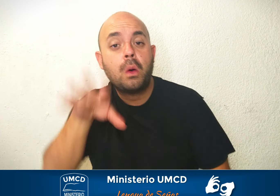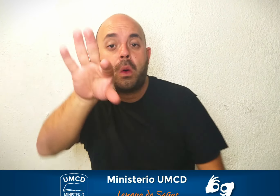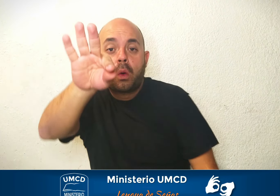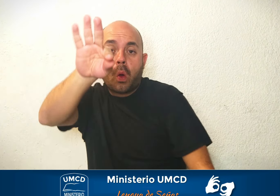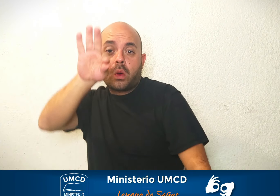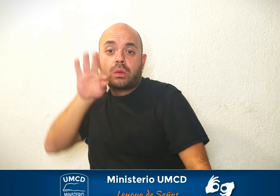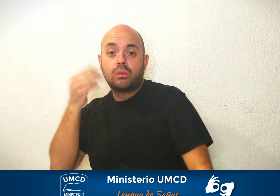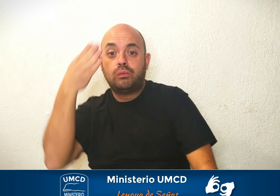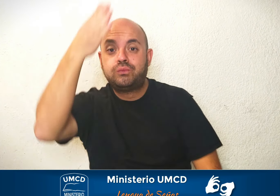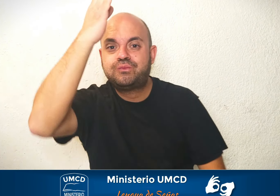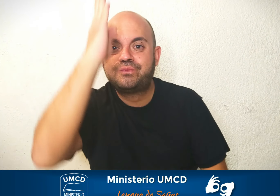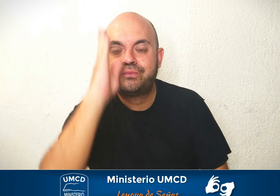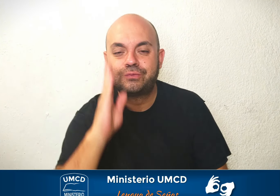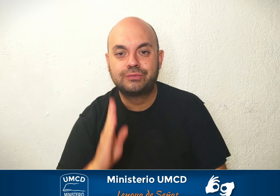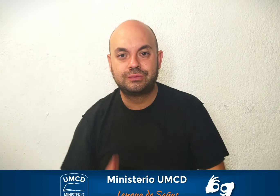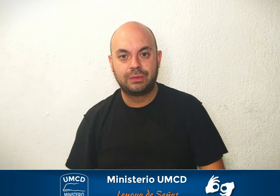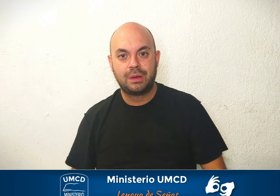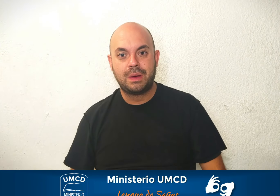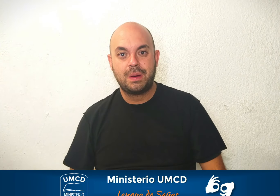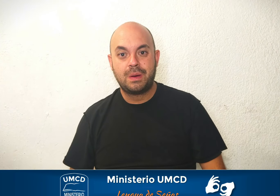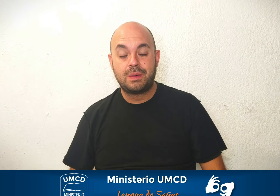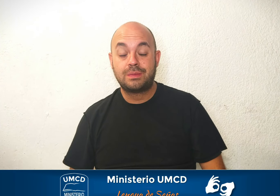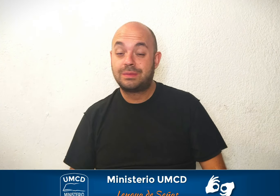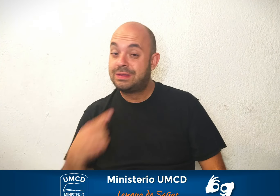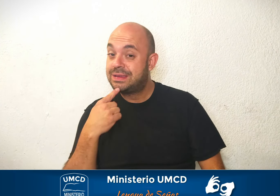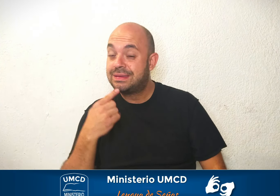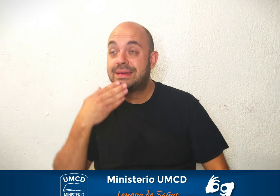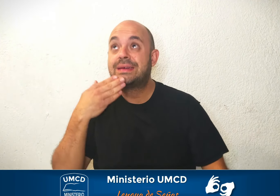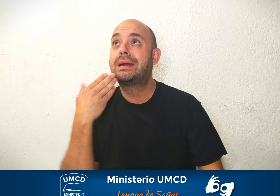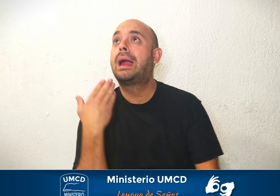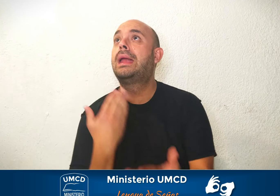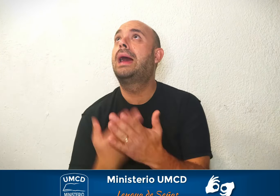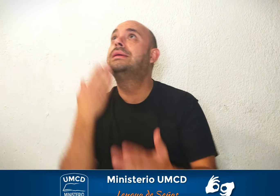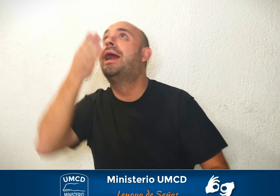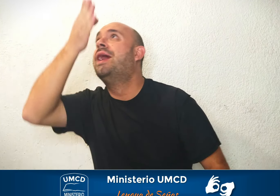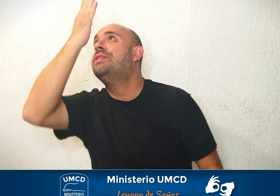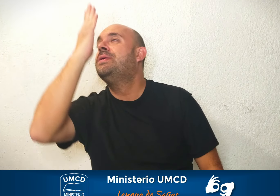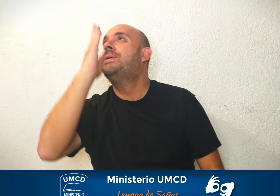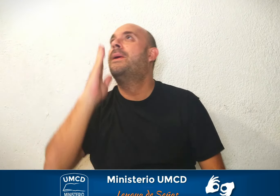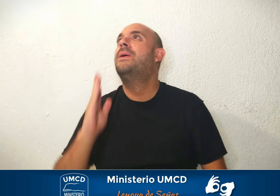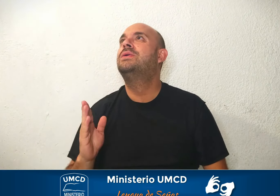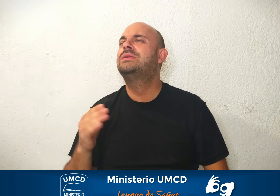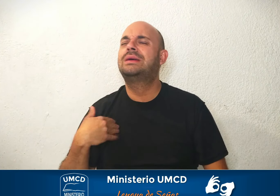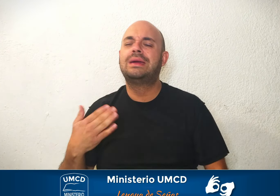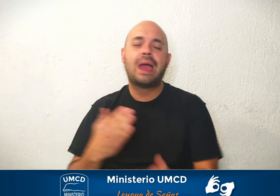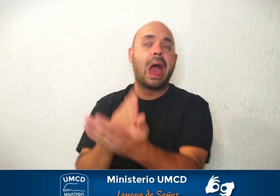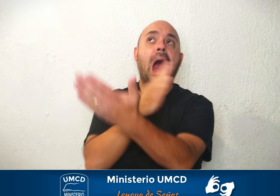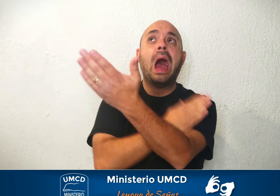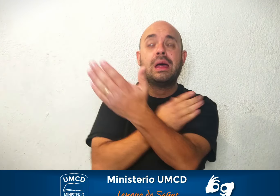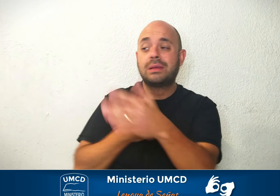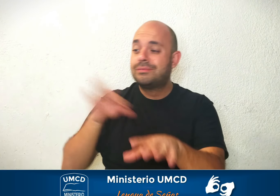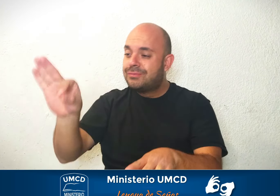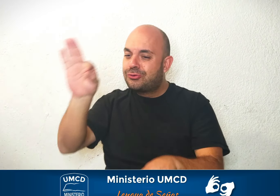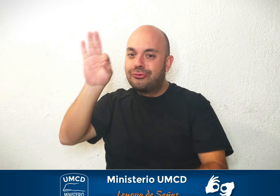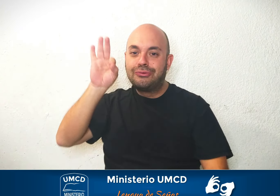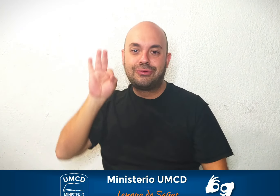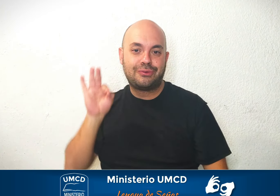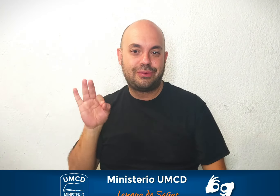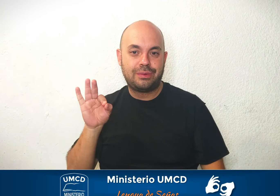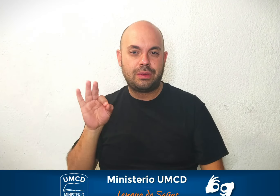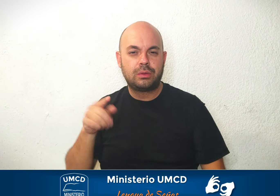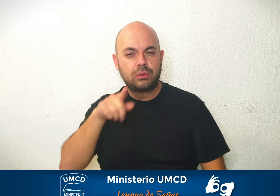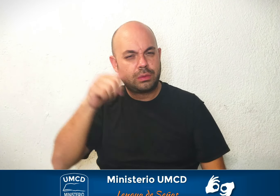siempre por vosotros, y les dice en el versículo 4, por la gracia de Dios que os fue dada en